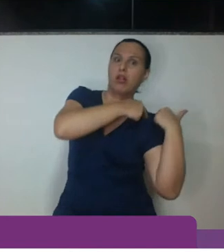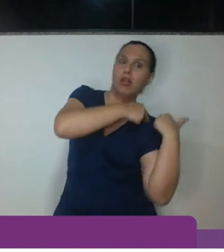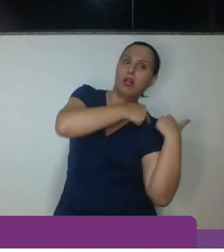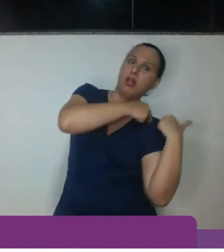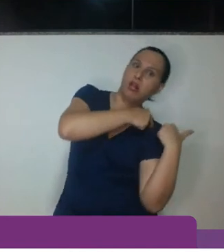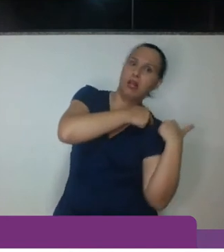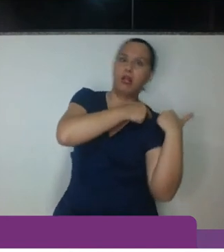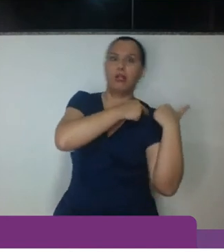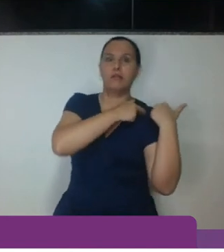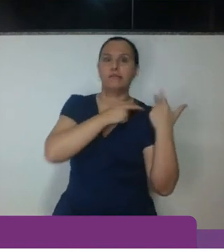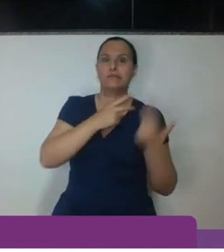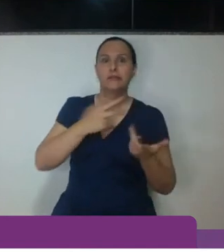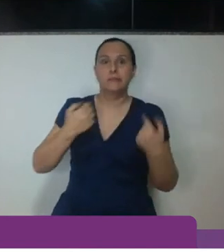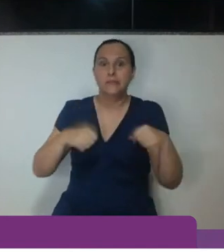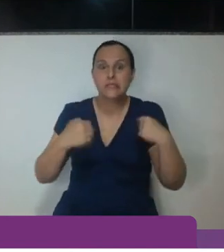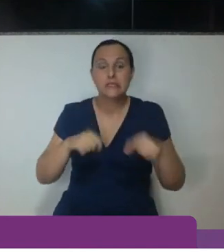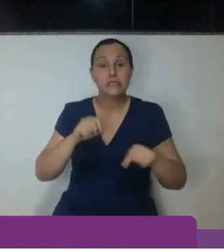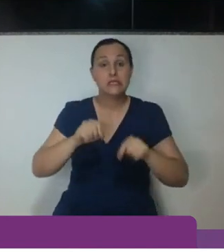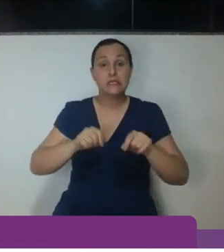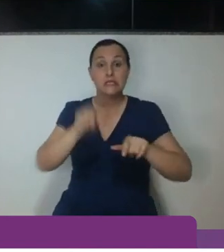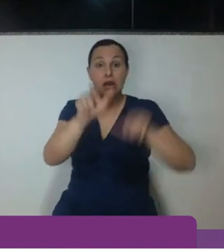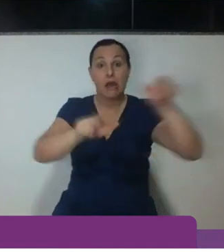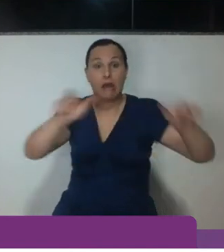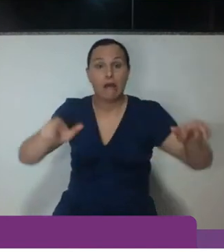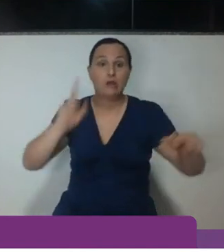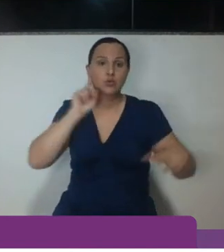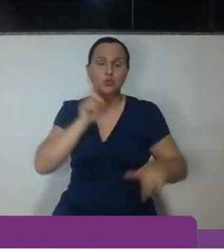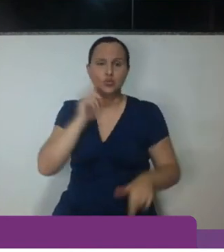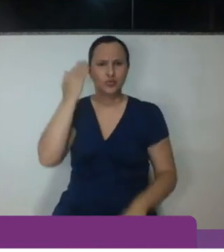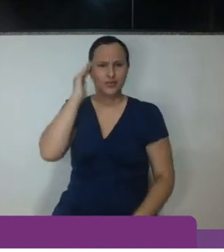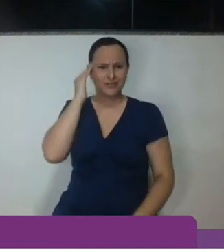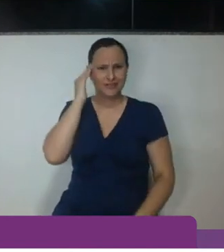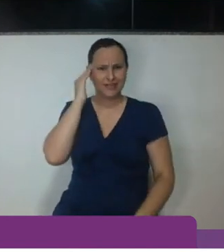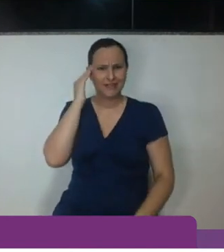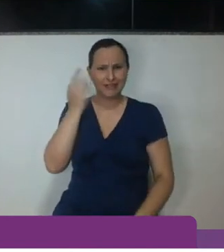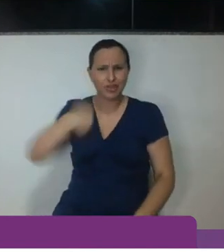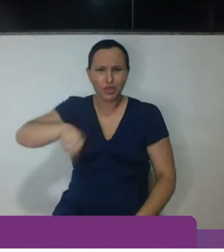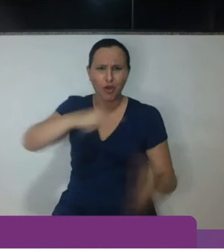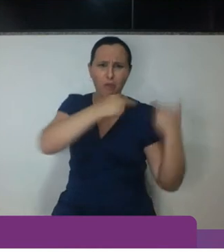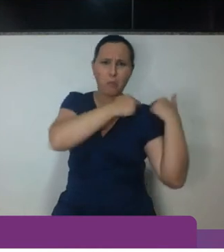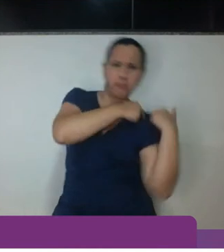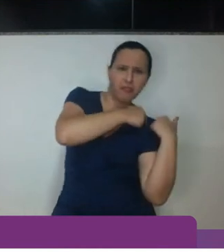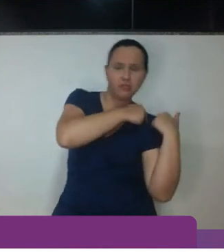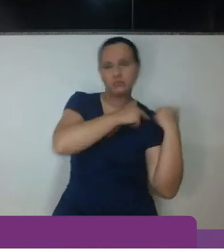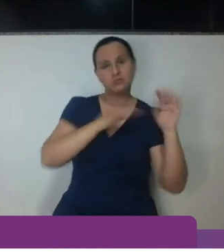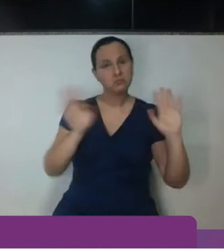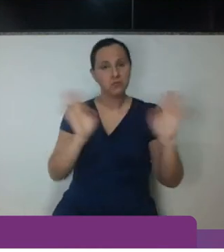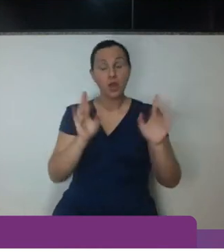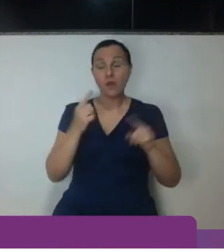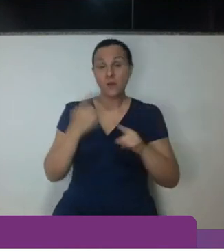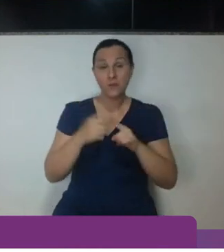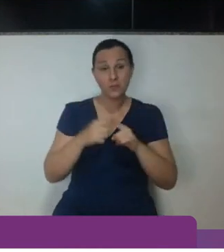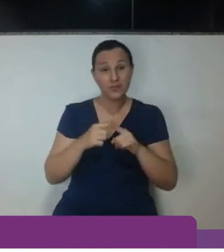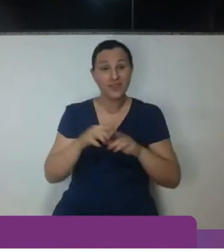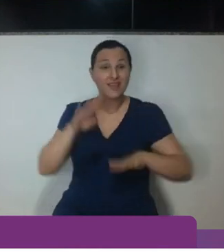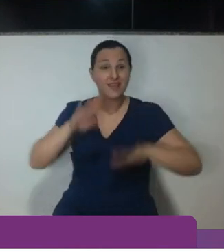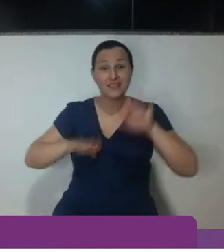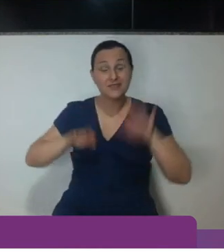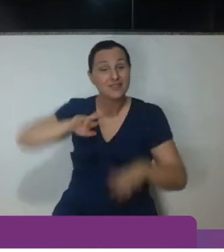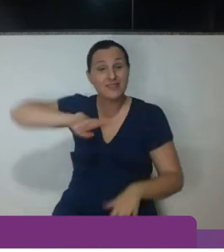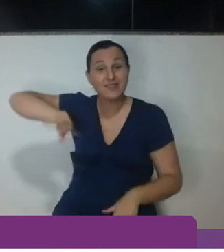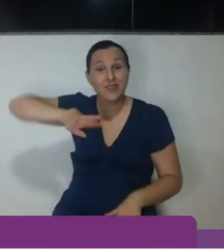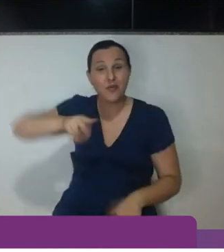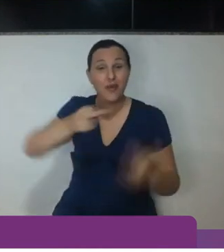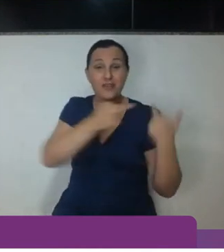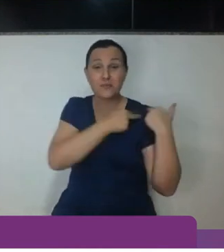pessoa surda. Tem muita coisa que não depende de nós. E nós, enquanto intérpretes de Libras, a gente acha que nós somos a